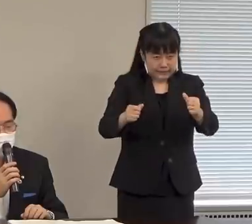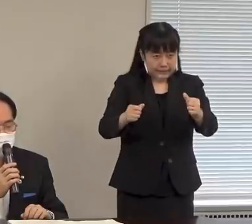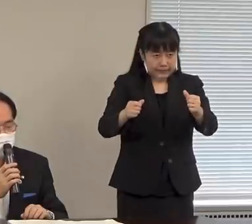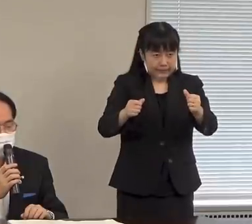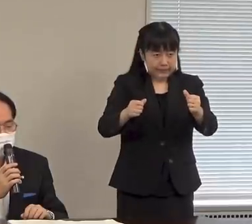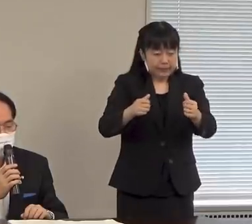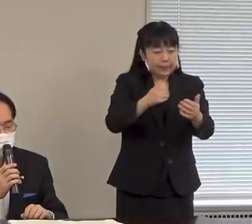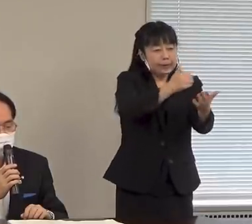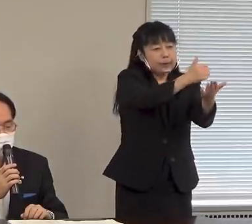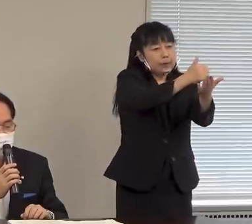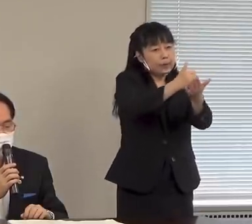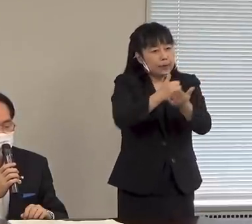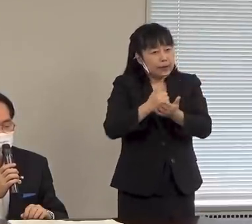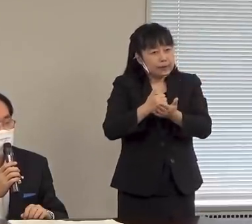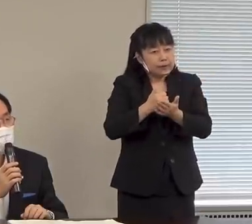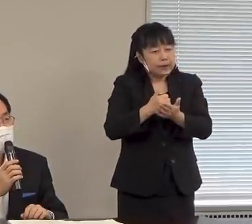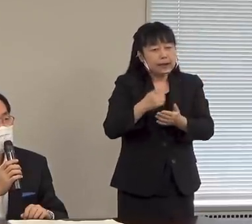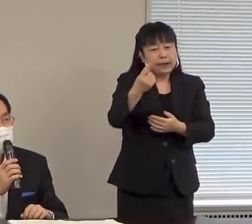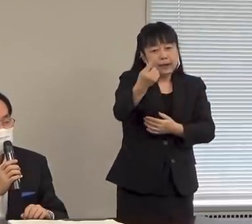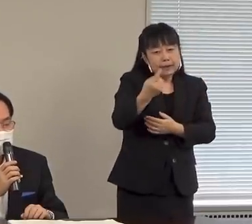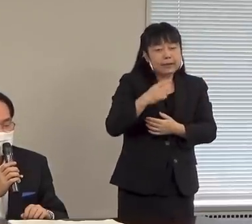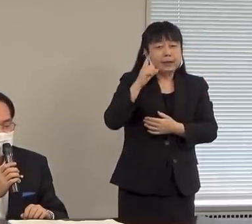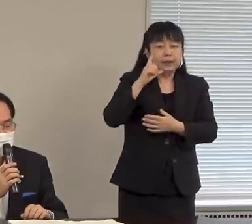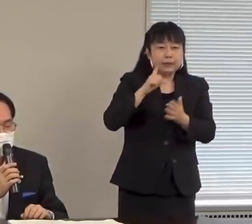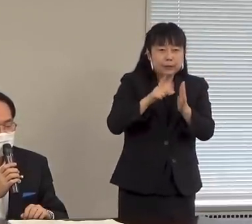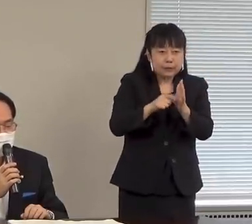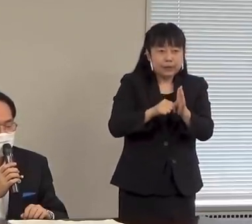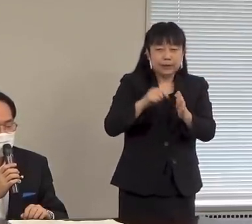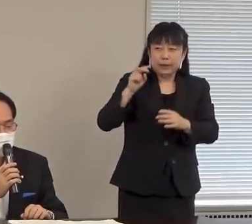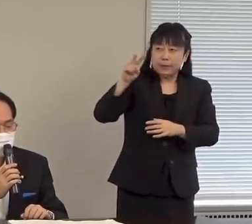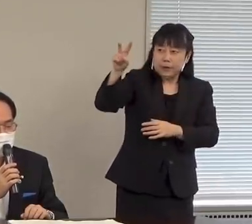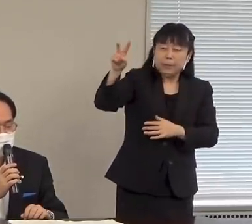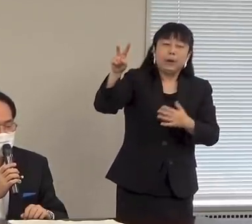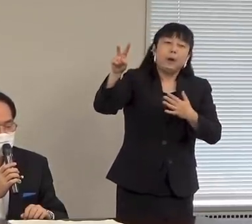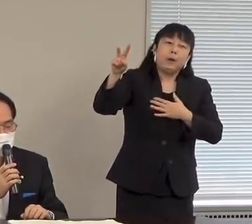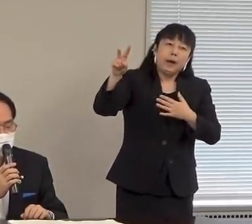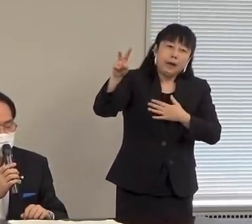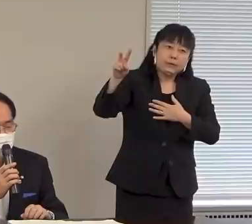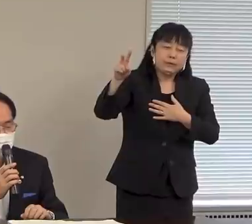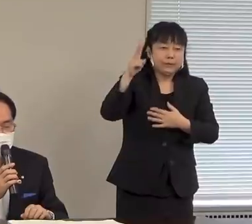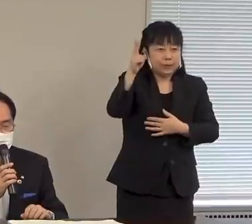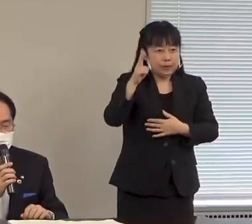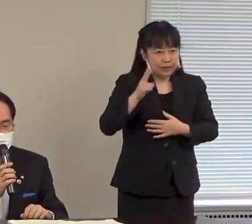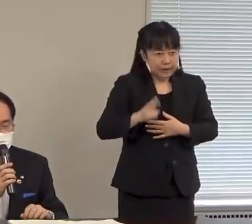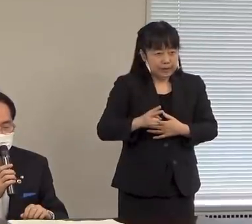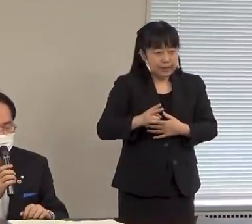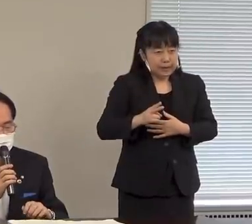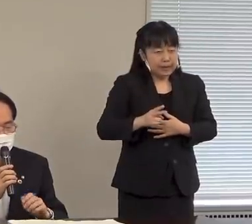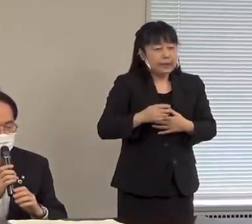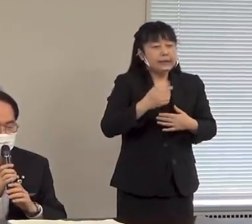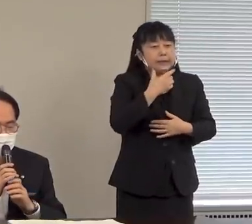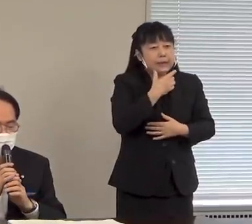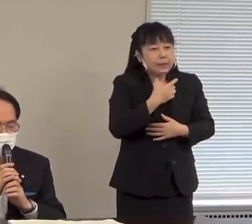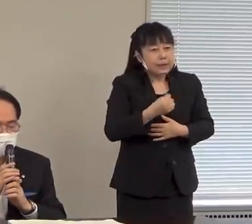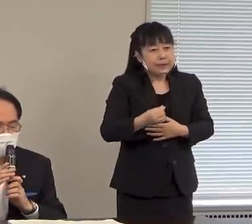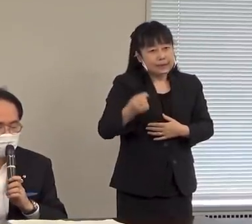ただくことなどにより、県民の皆様が外出を避けなくてもよいということを認識していただければと思います